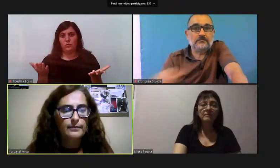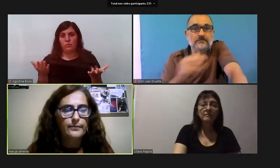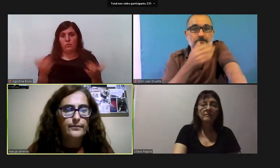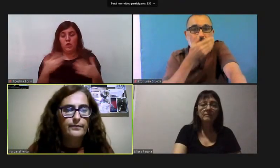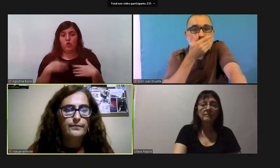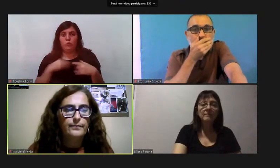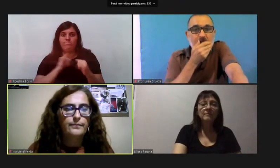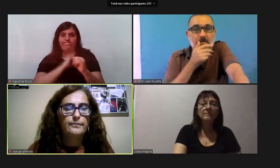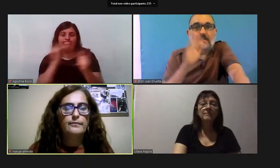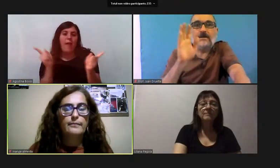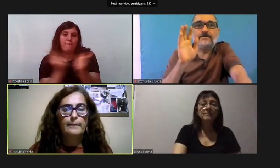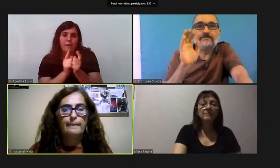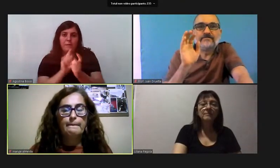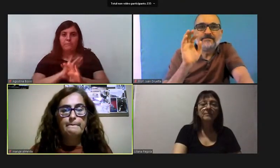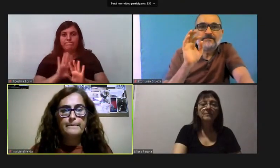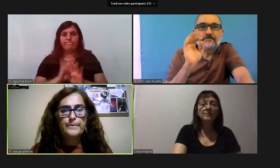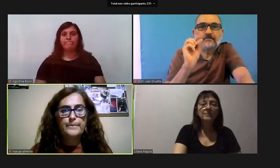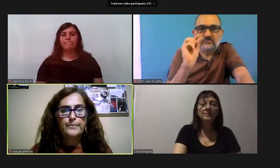brevemente.